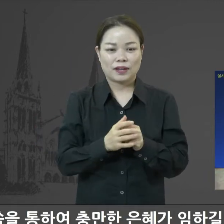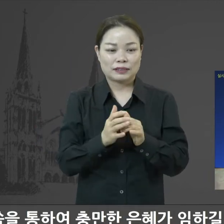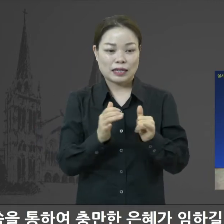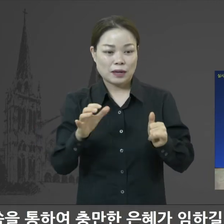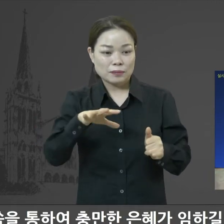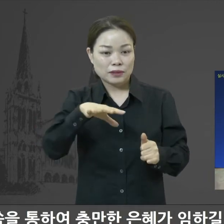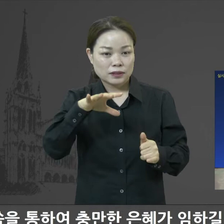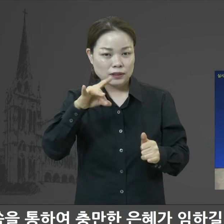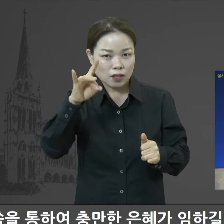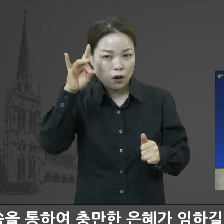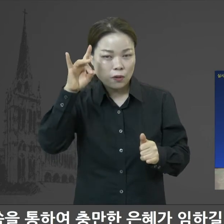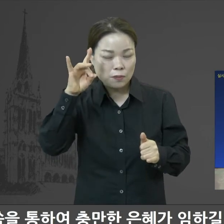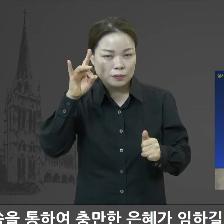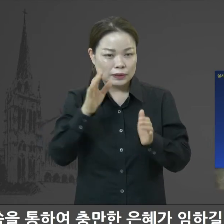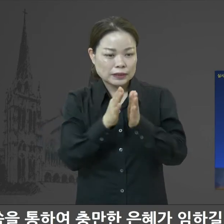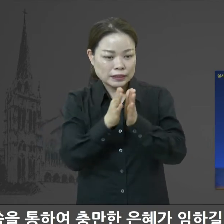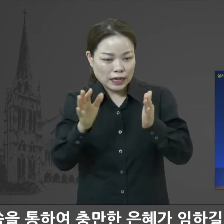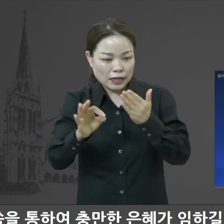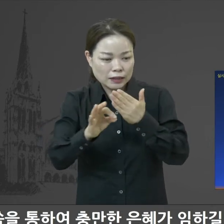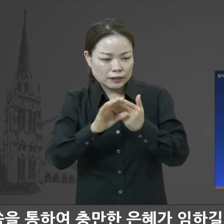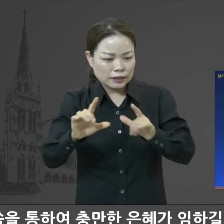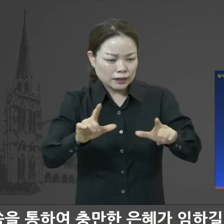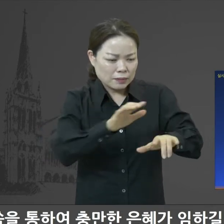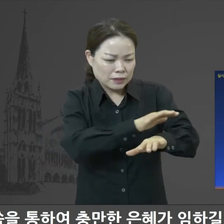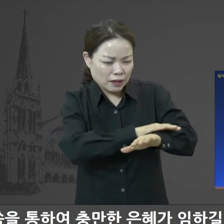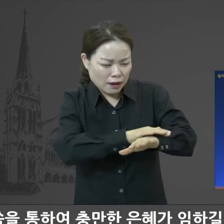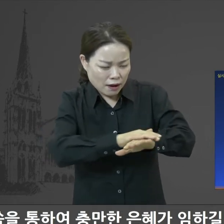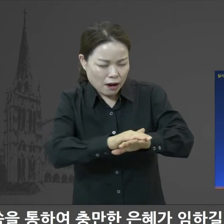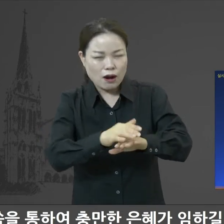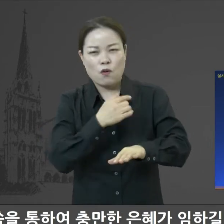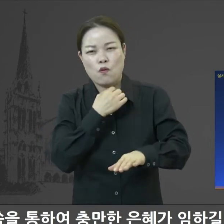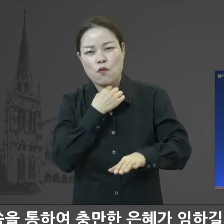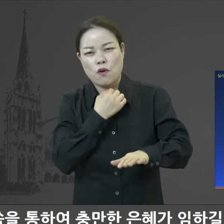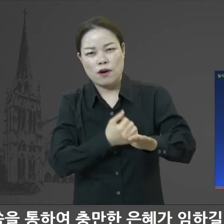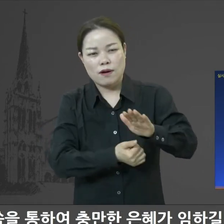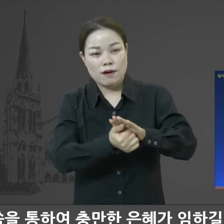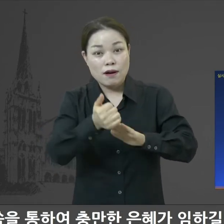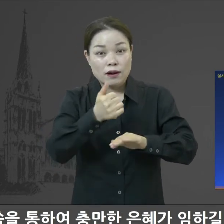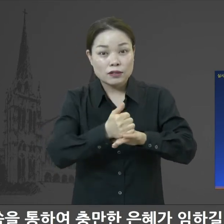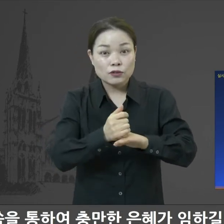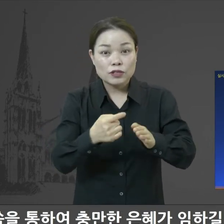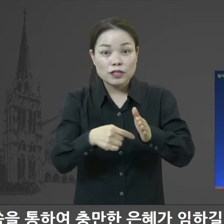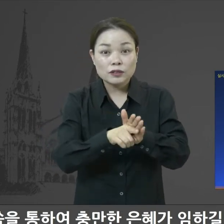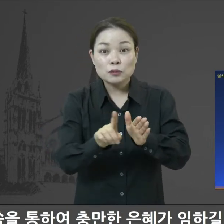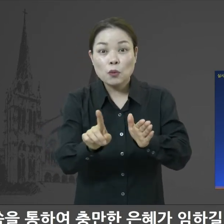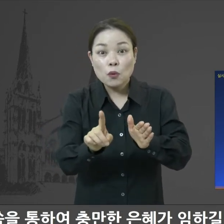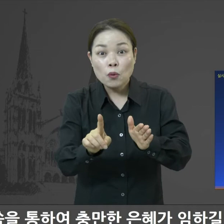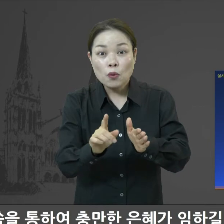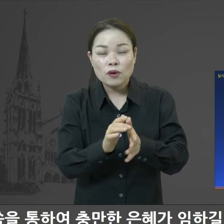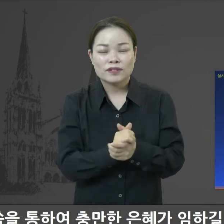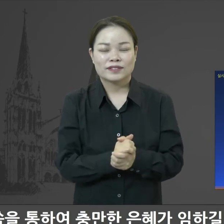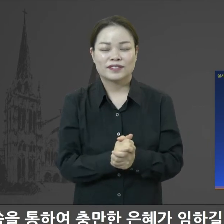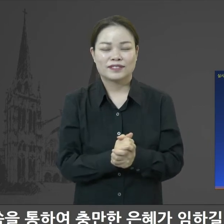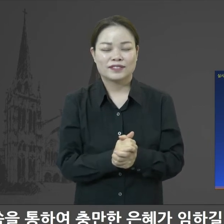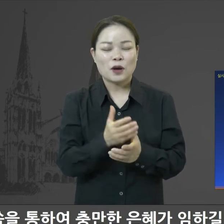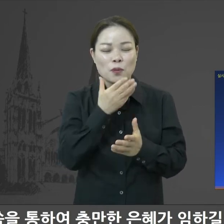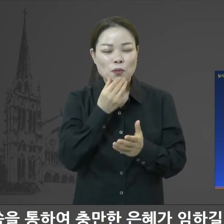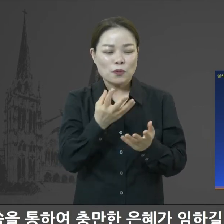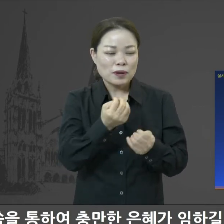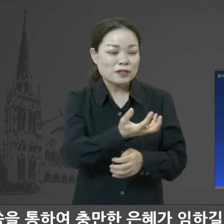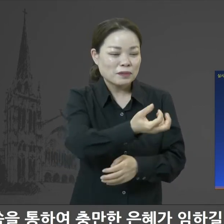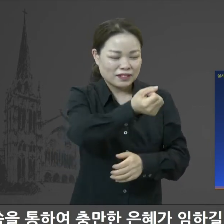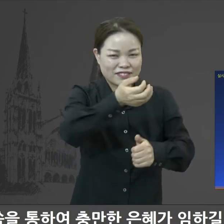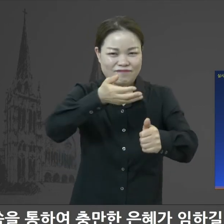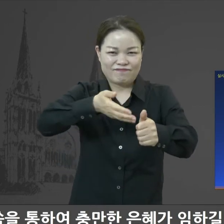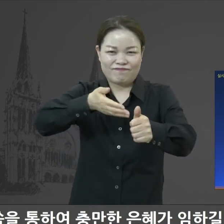되면 사람들에게 그 사람의 삶이 잘 되기를 바라면서 어떻게 인사를 합니까? 복 많이